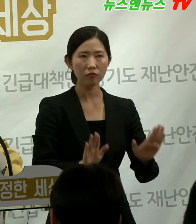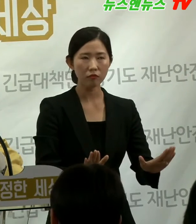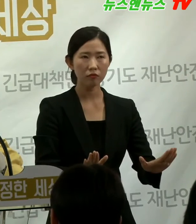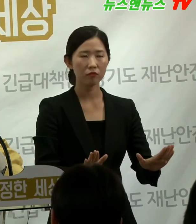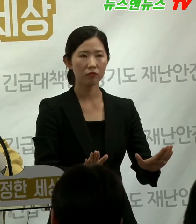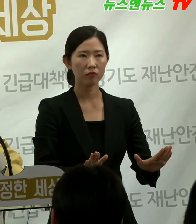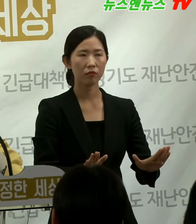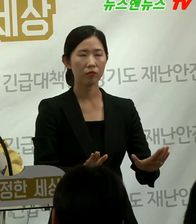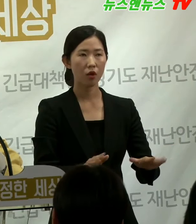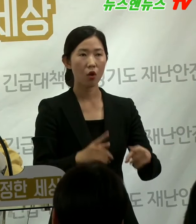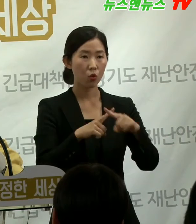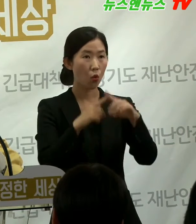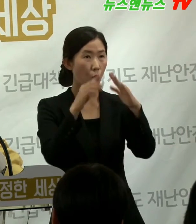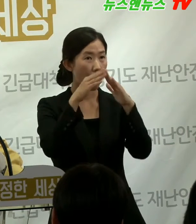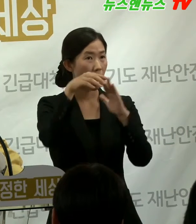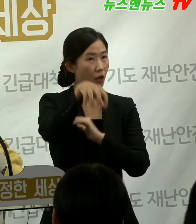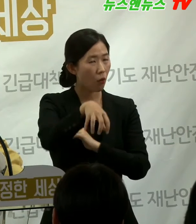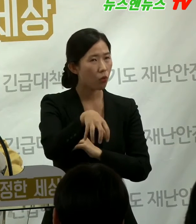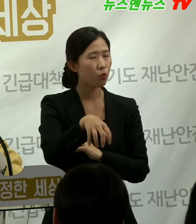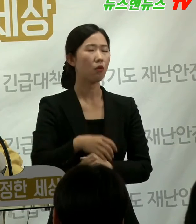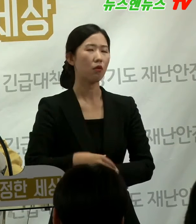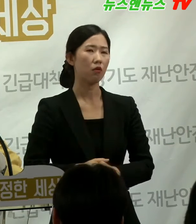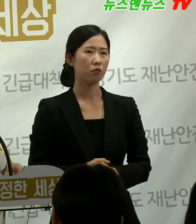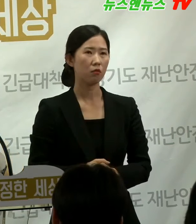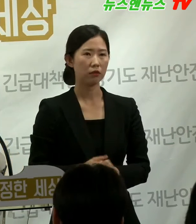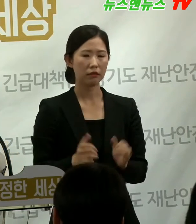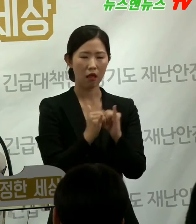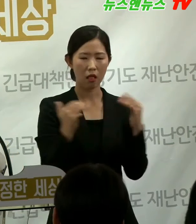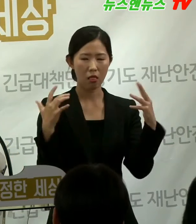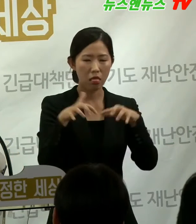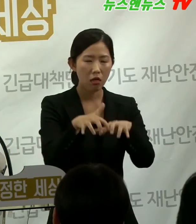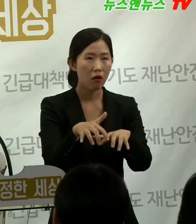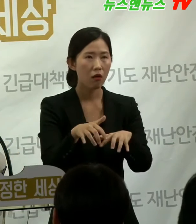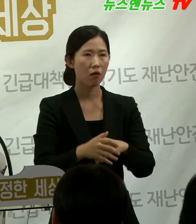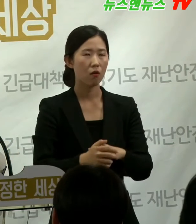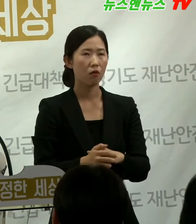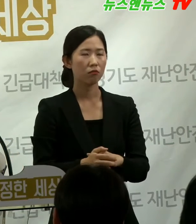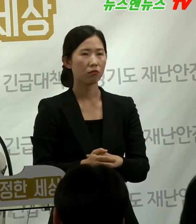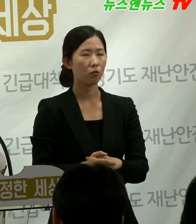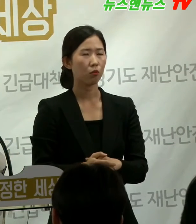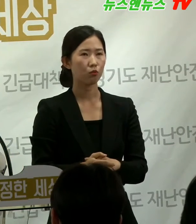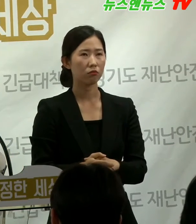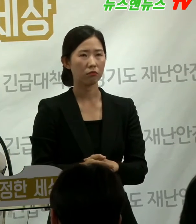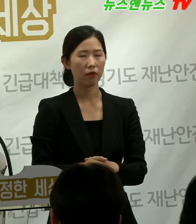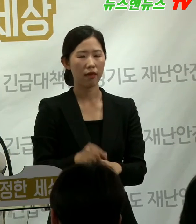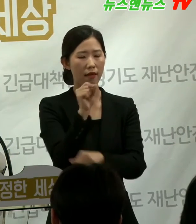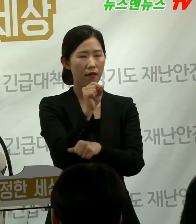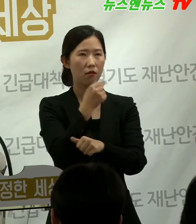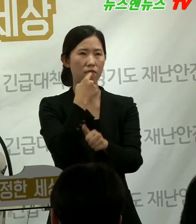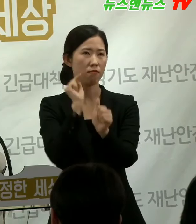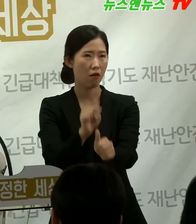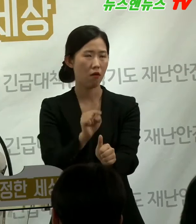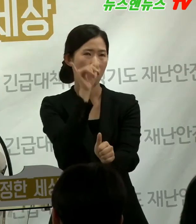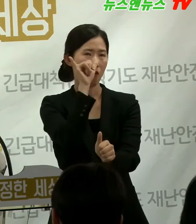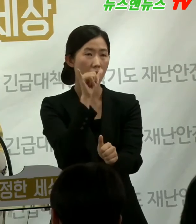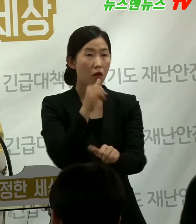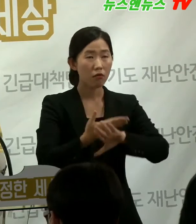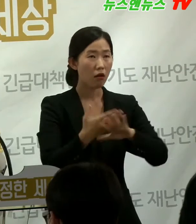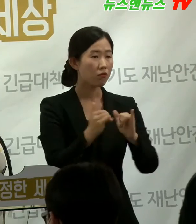더 위험해 보이는 것을 왜 하지 않느냐 이런 좀 항변도 있고 그에 동의하는 분들도 많이